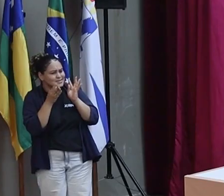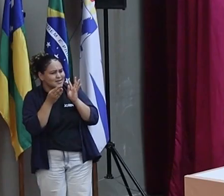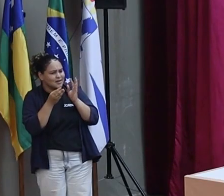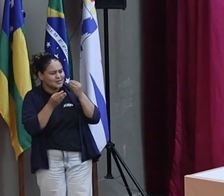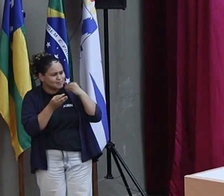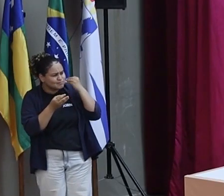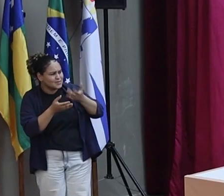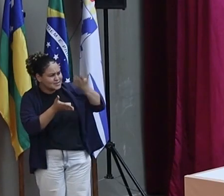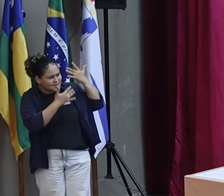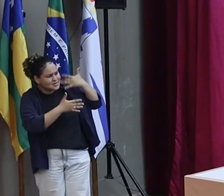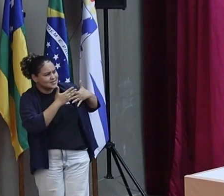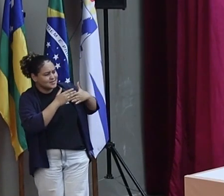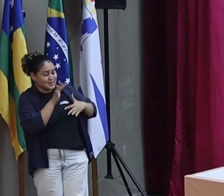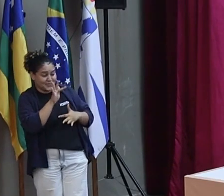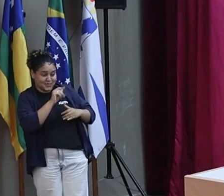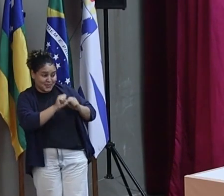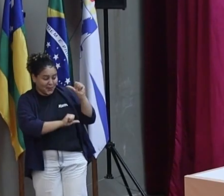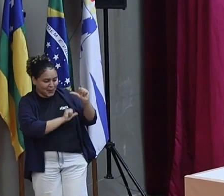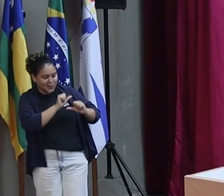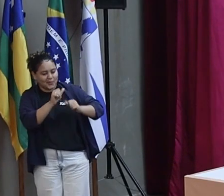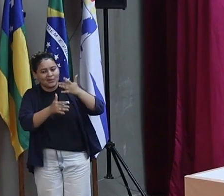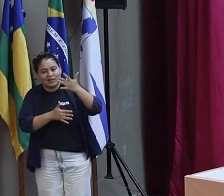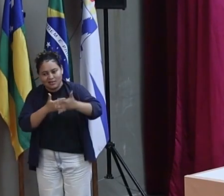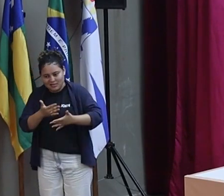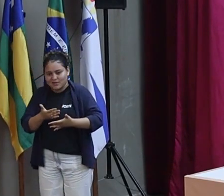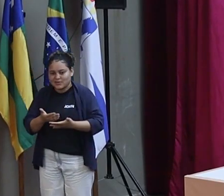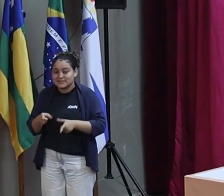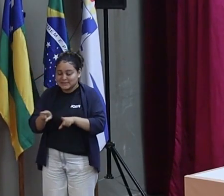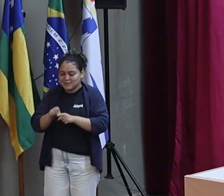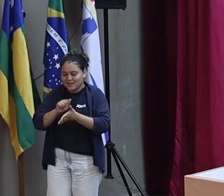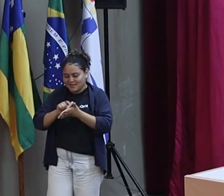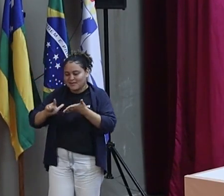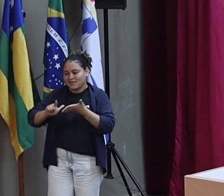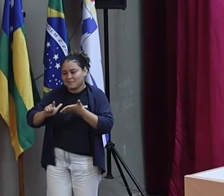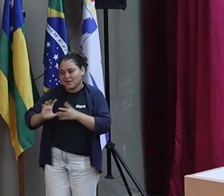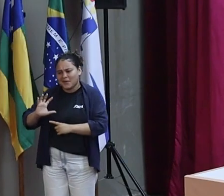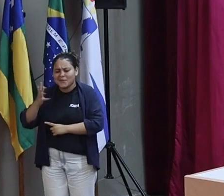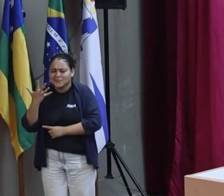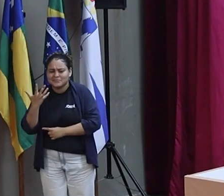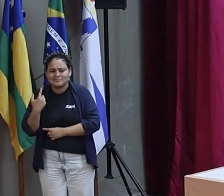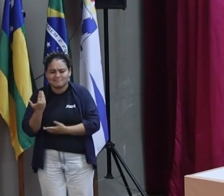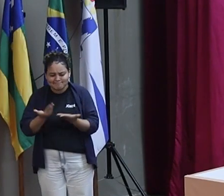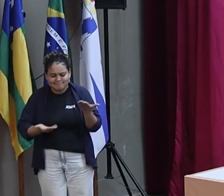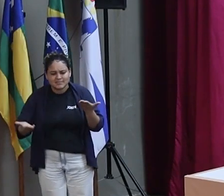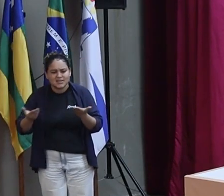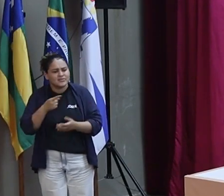né? A universidade mudar, afinal a LAB, né, acontece nesses espaços e a partir desses corpos. O que é que vocês